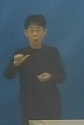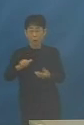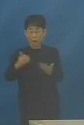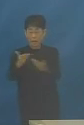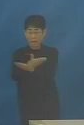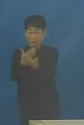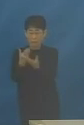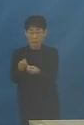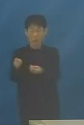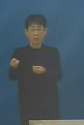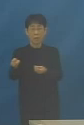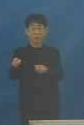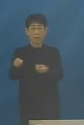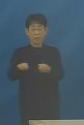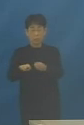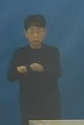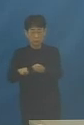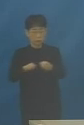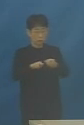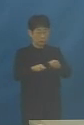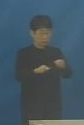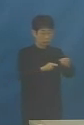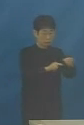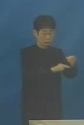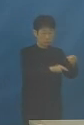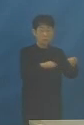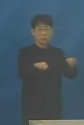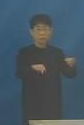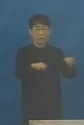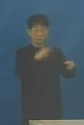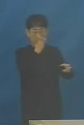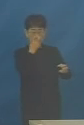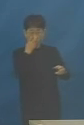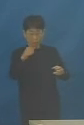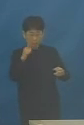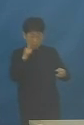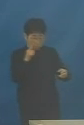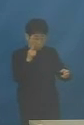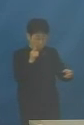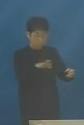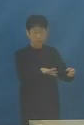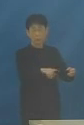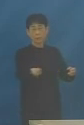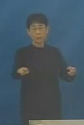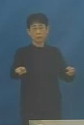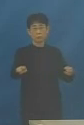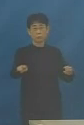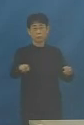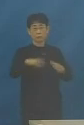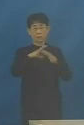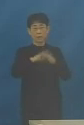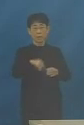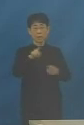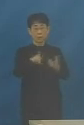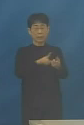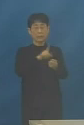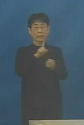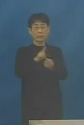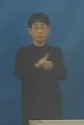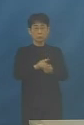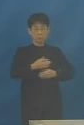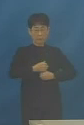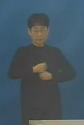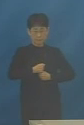あるとかそういうようなものがですねやはり認められるところでございましてえまあこういうものに対する警戒というもの